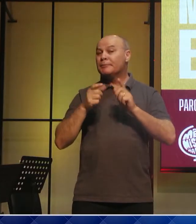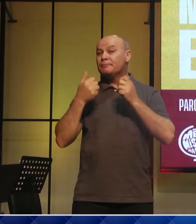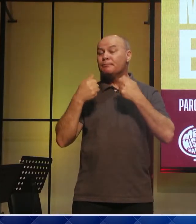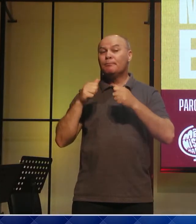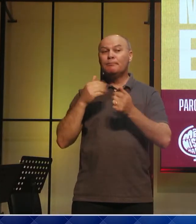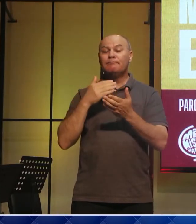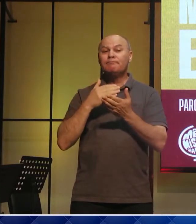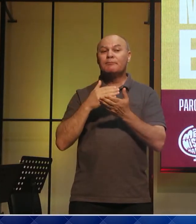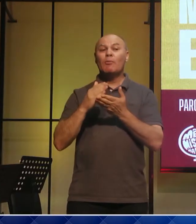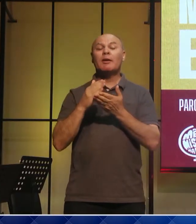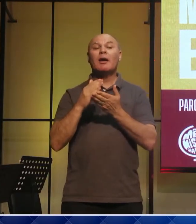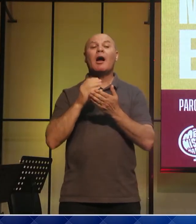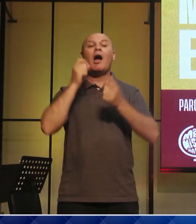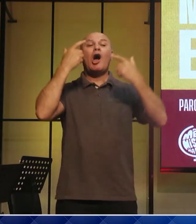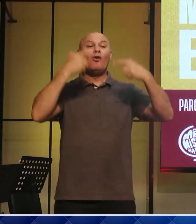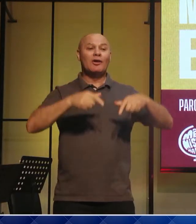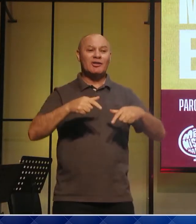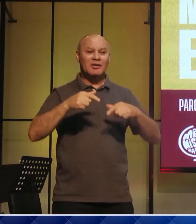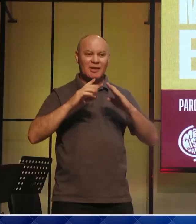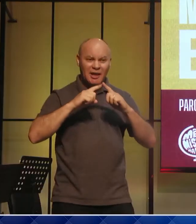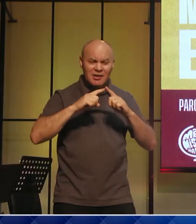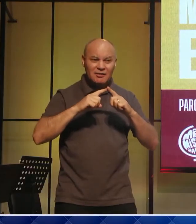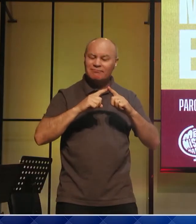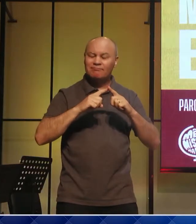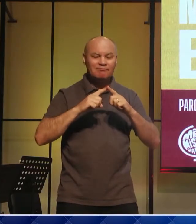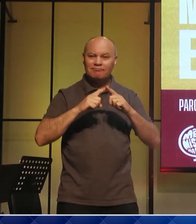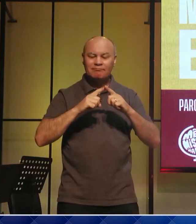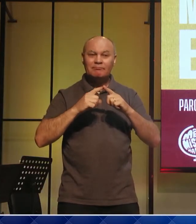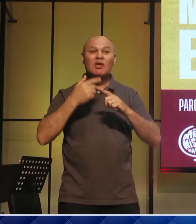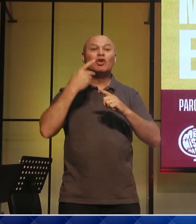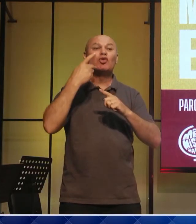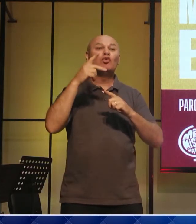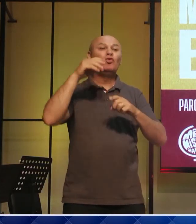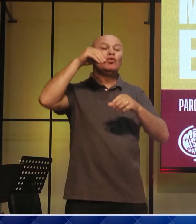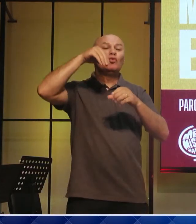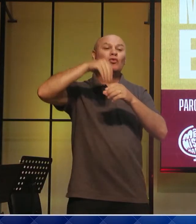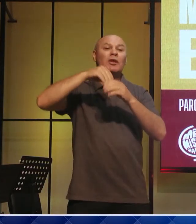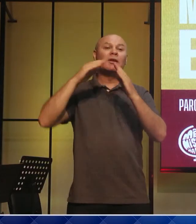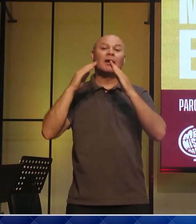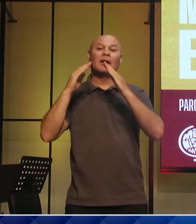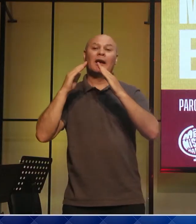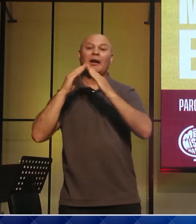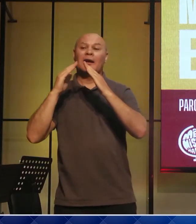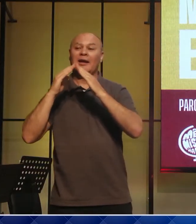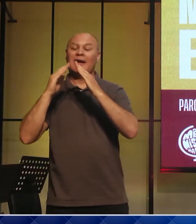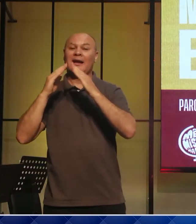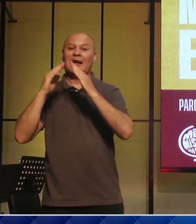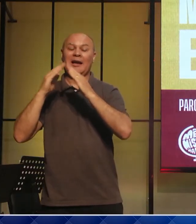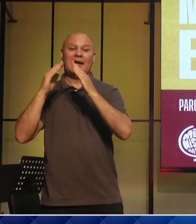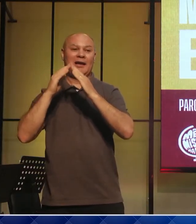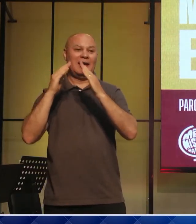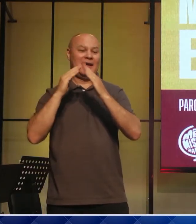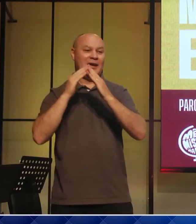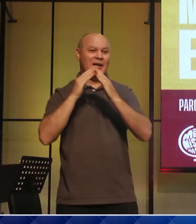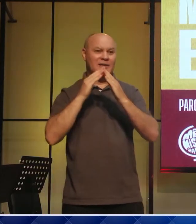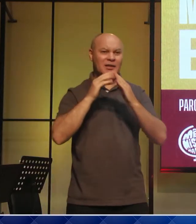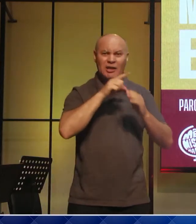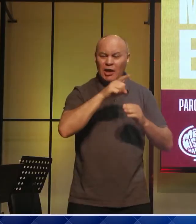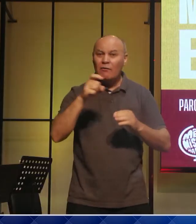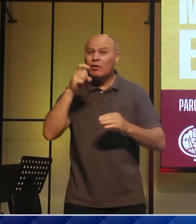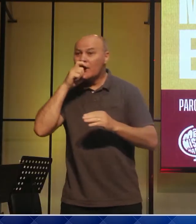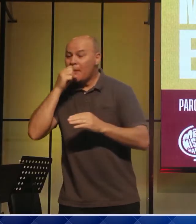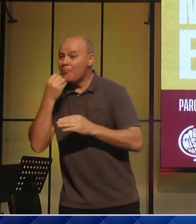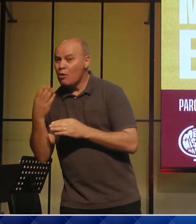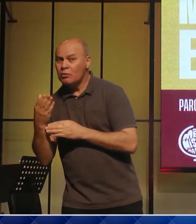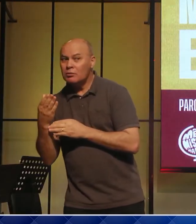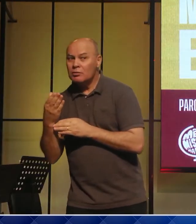casa. Você é bom pai? Melhore. Você é boa mãe? Melhore. Você é bom filho?